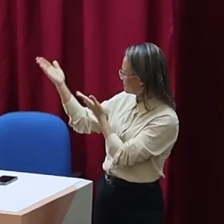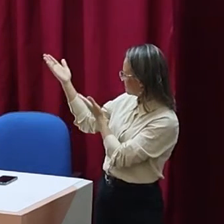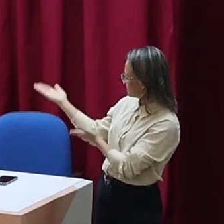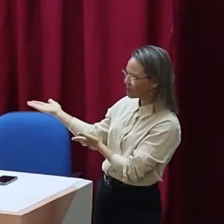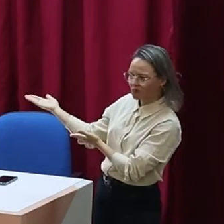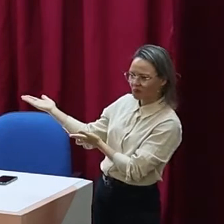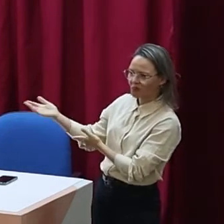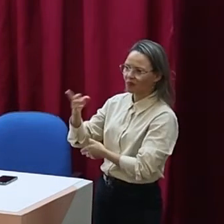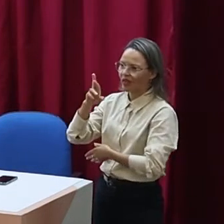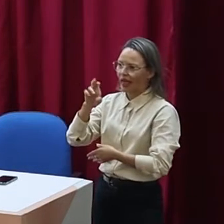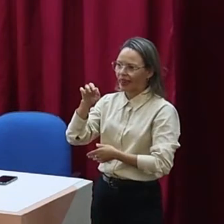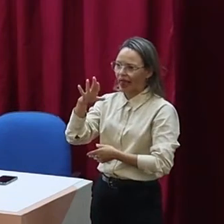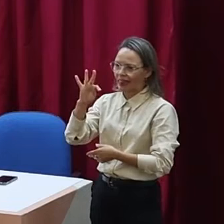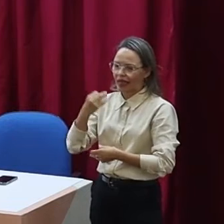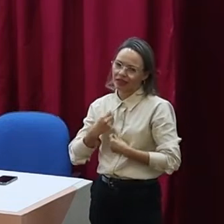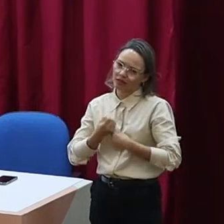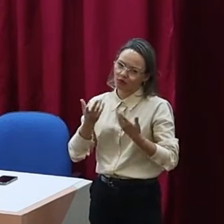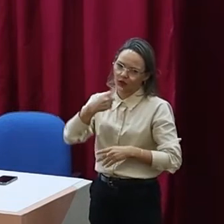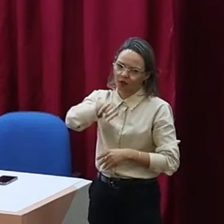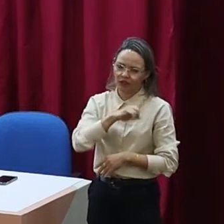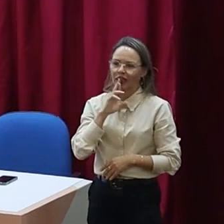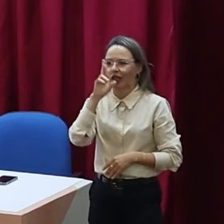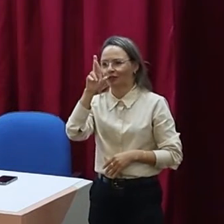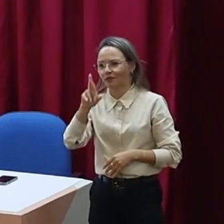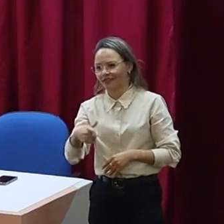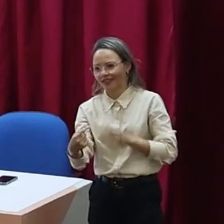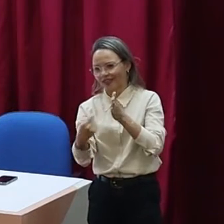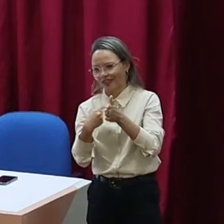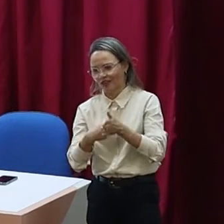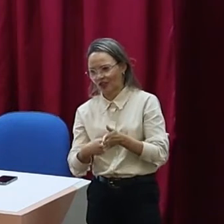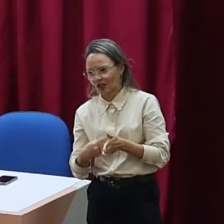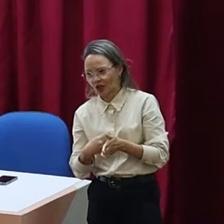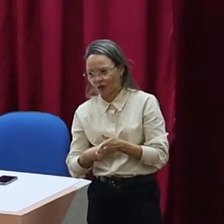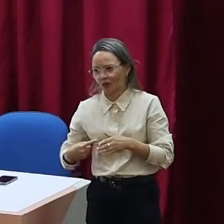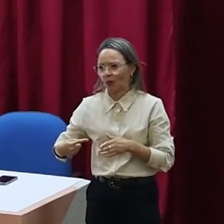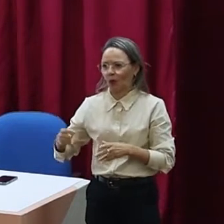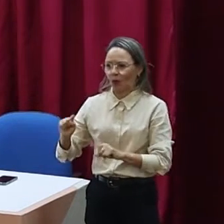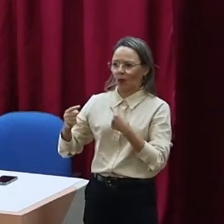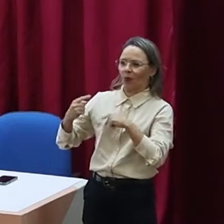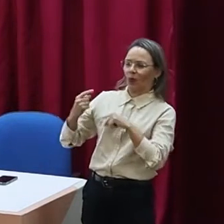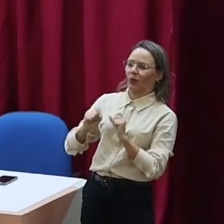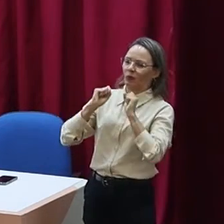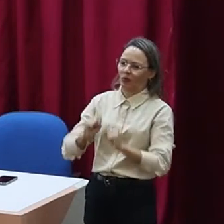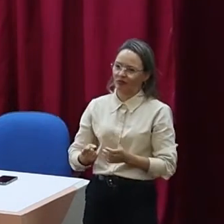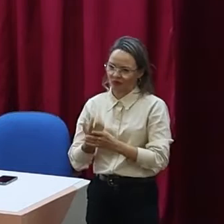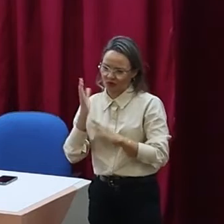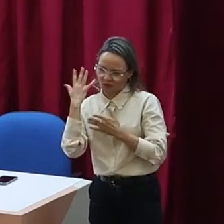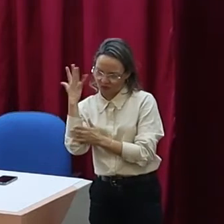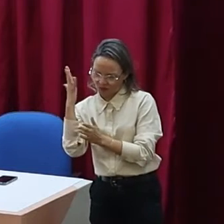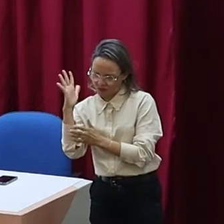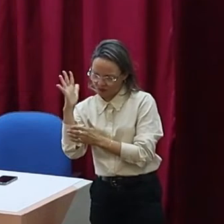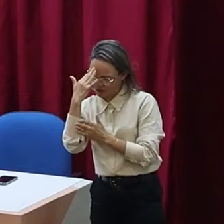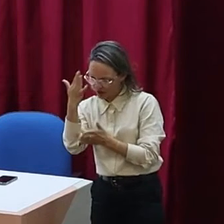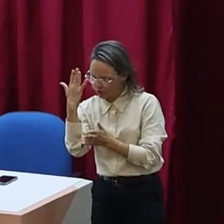minha colega Renata e me coloco à disposição para responder questionamentos e provocações que eventualmente possam surgir. Muito obrigado.